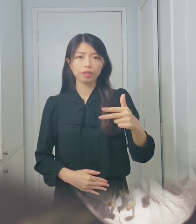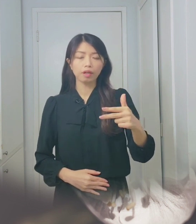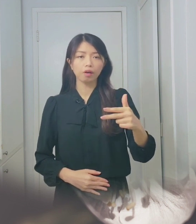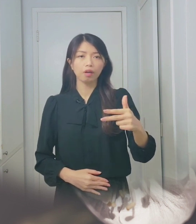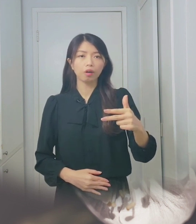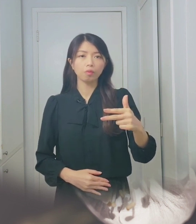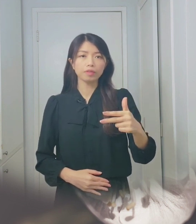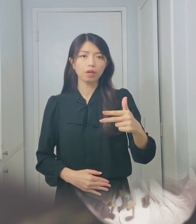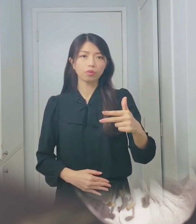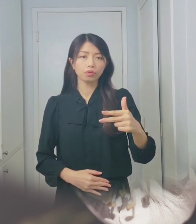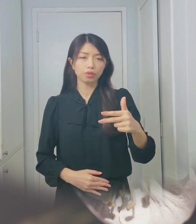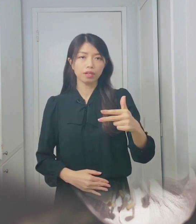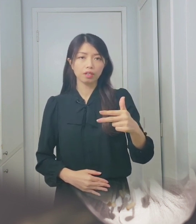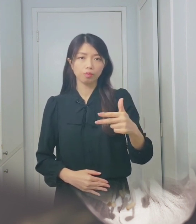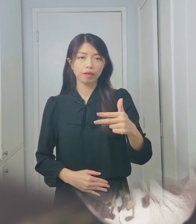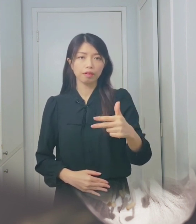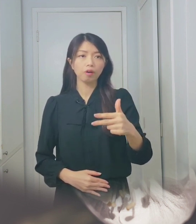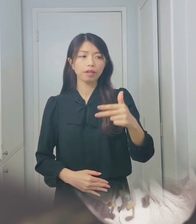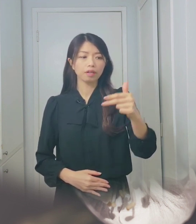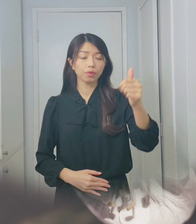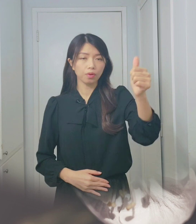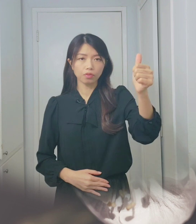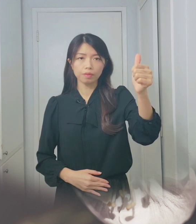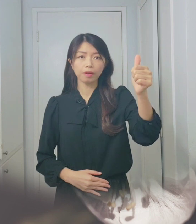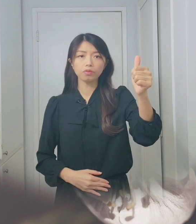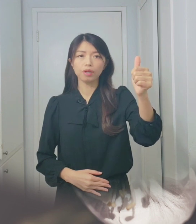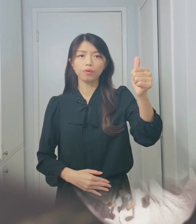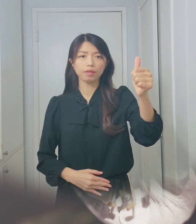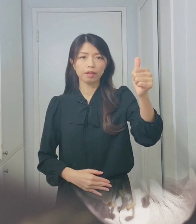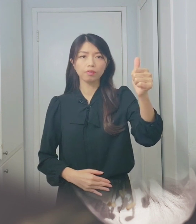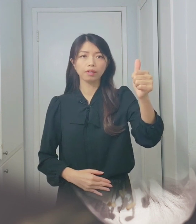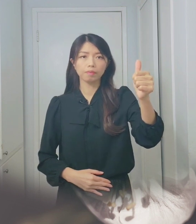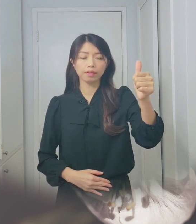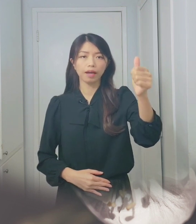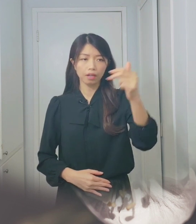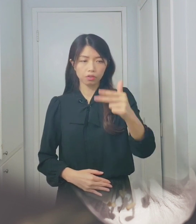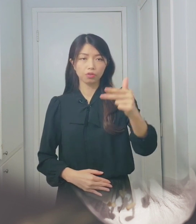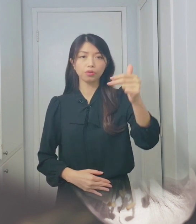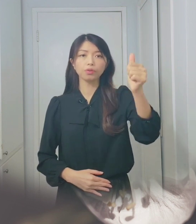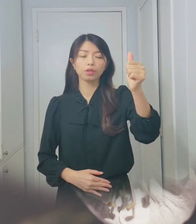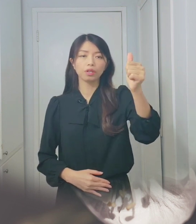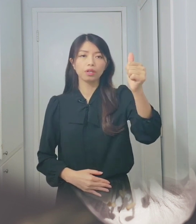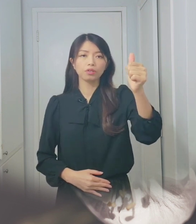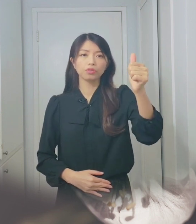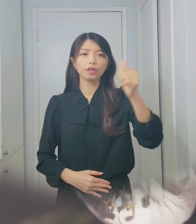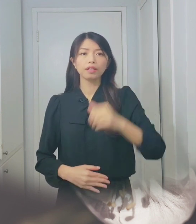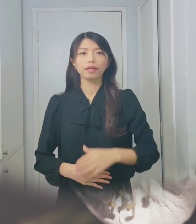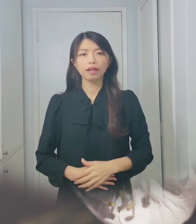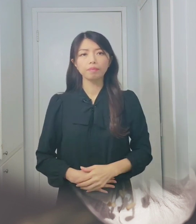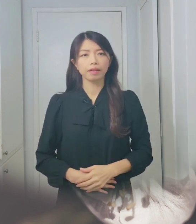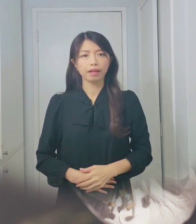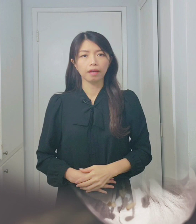옆으로 하셔서 검지하고 중지를 잡으면서 살짝 위로 올려주시면 주라고 한 뜻의 수어가 됩니다.